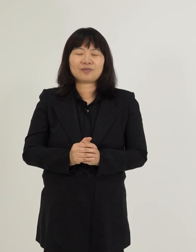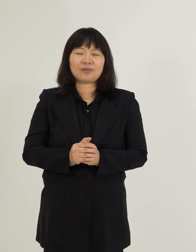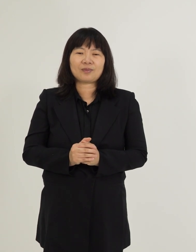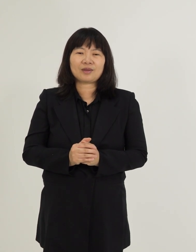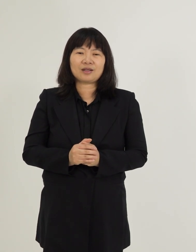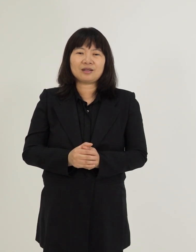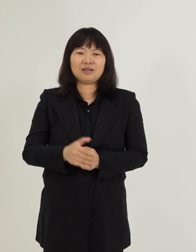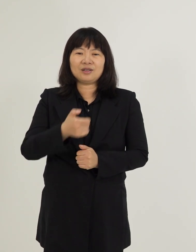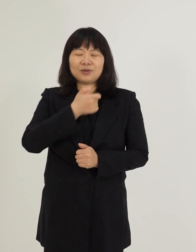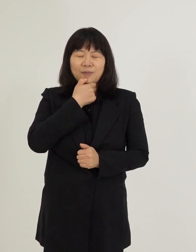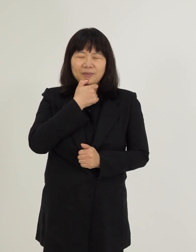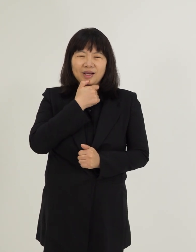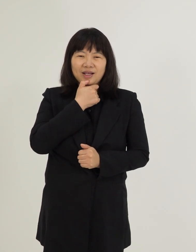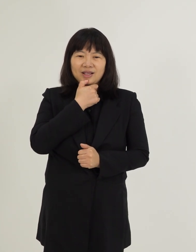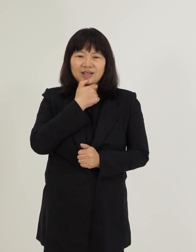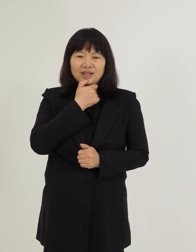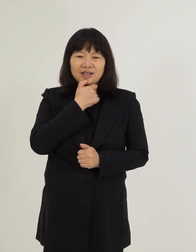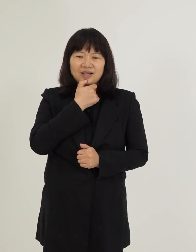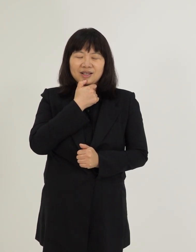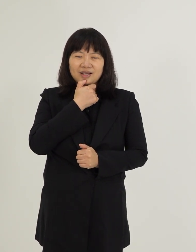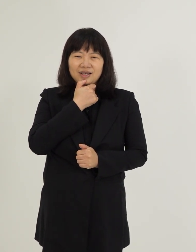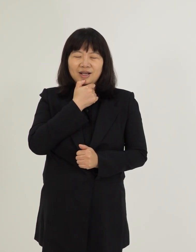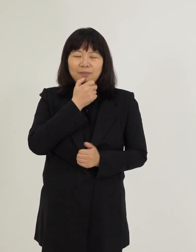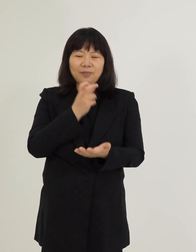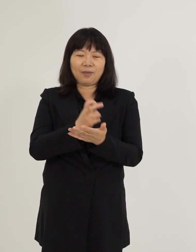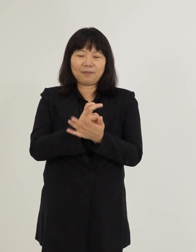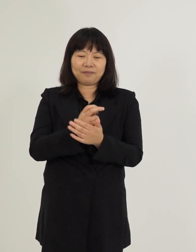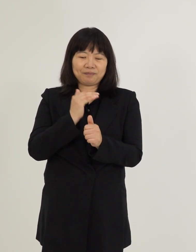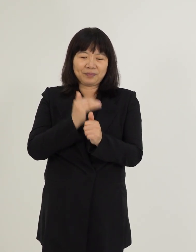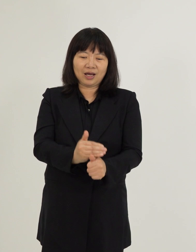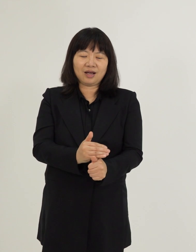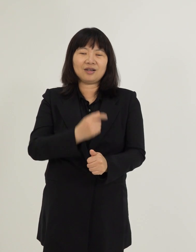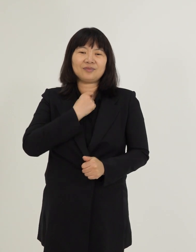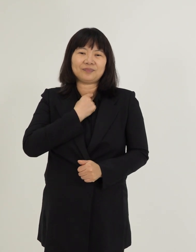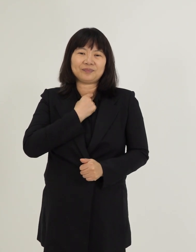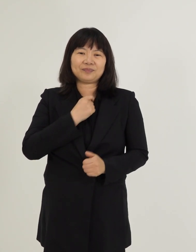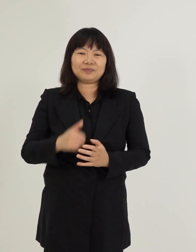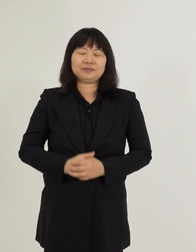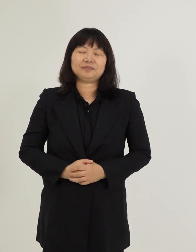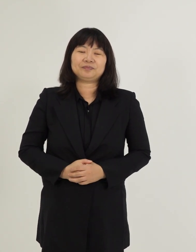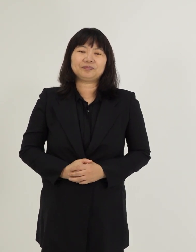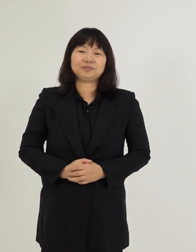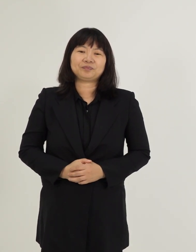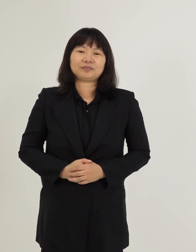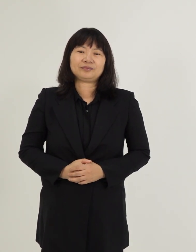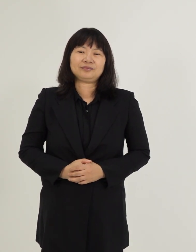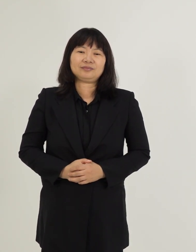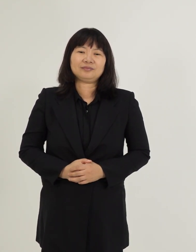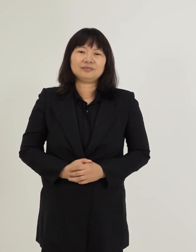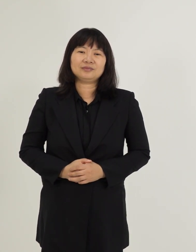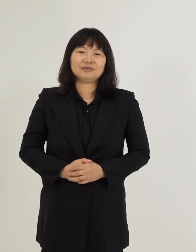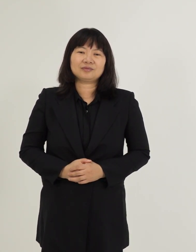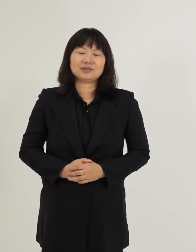의해서 법 집행이 되기를 원했어요. 서로